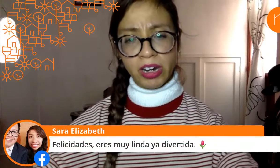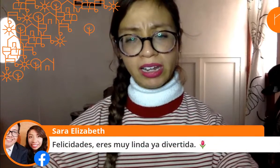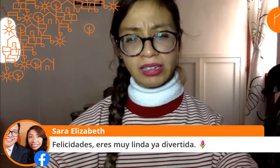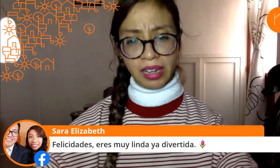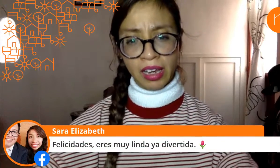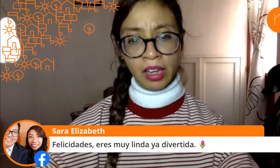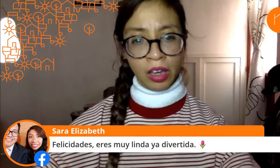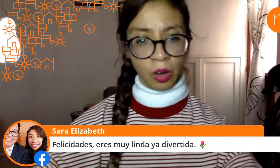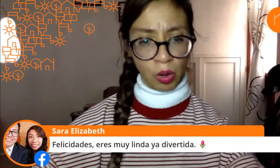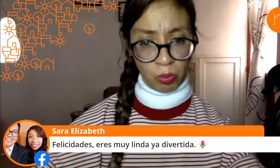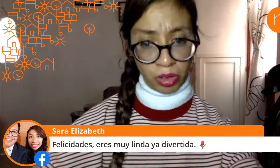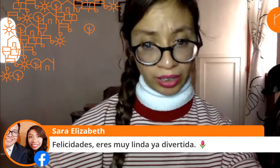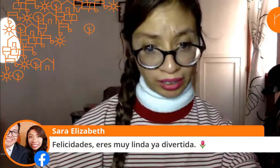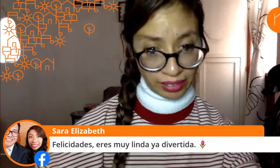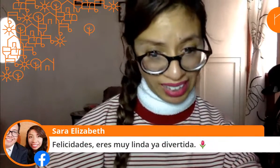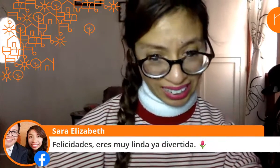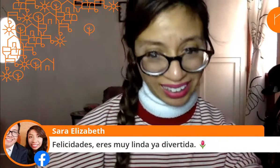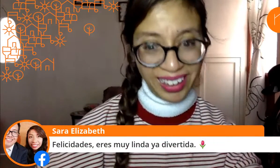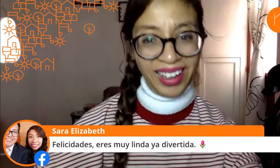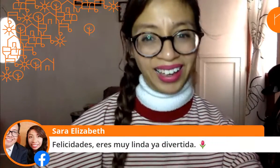personas de Comunidad Tech